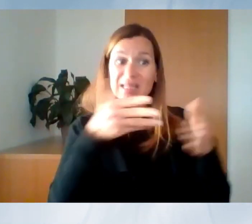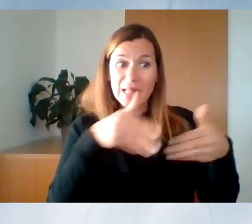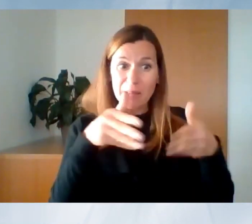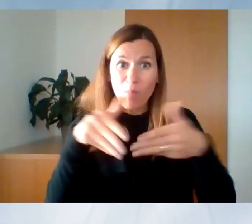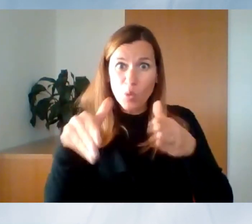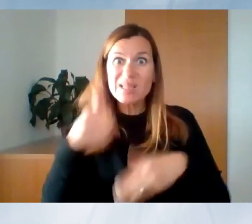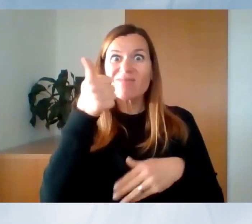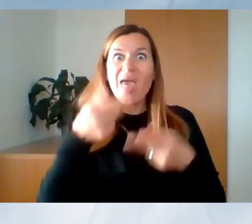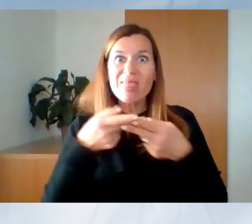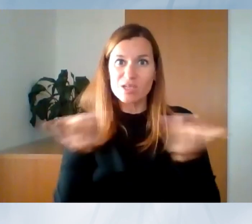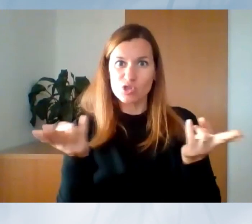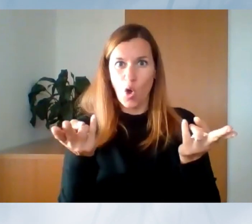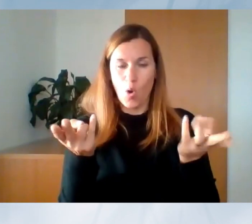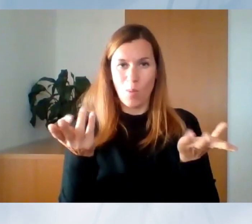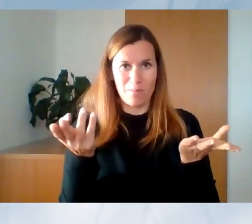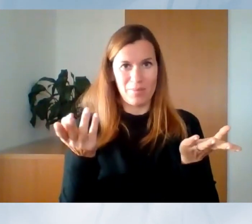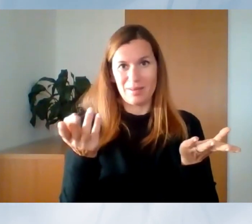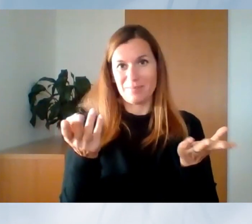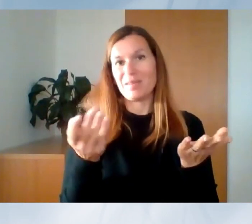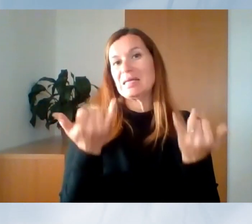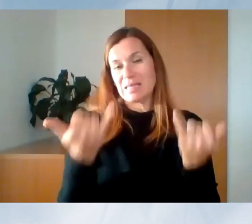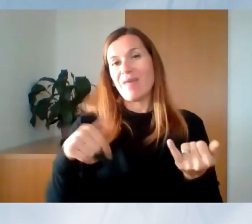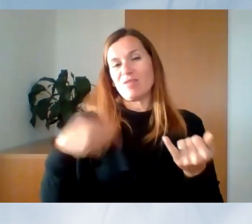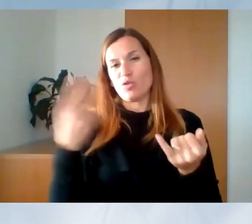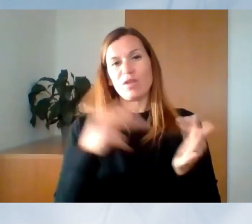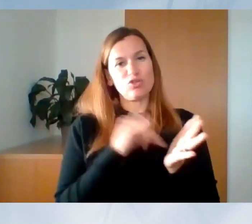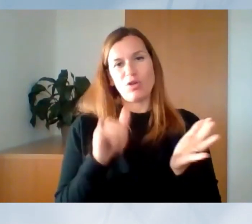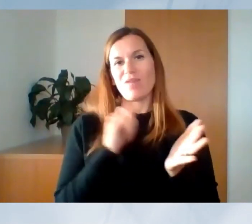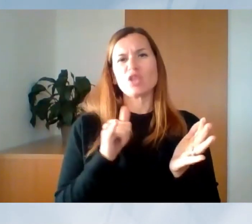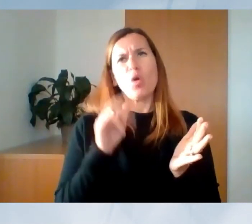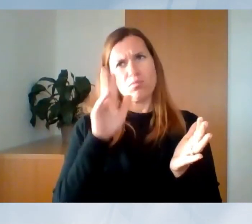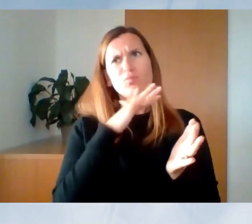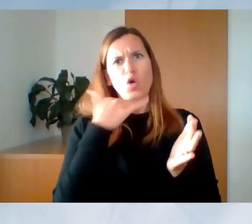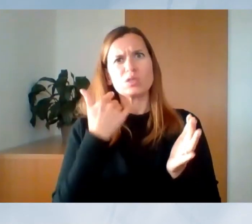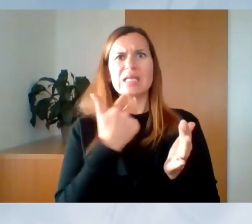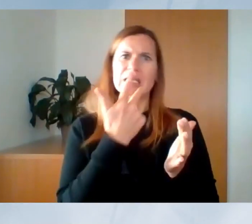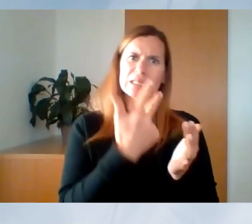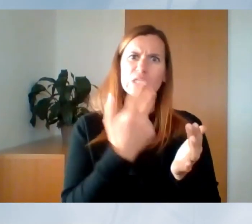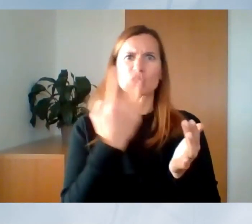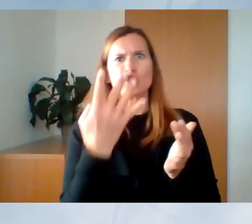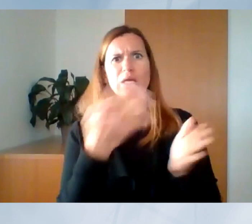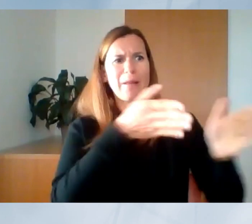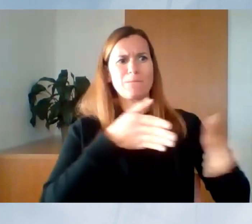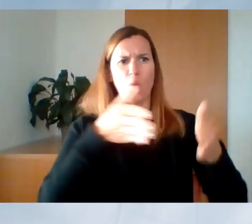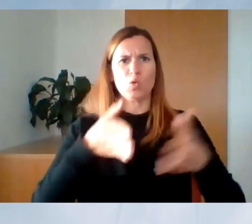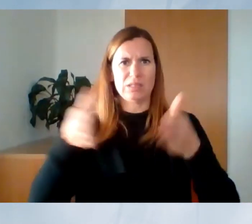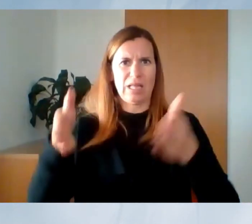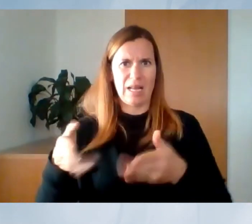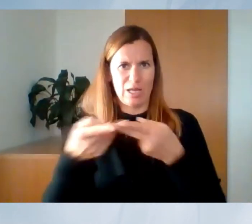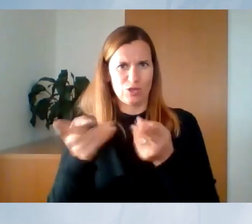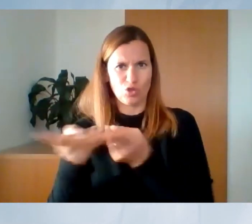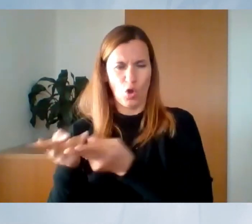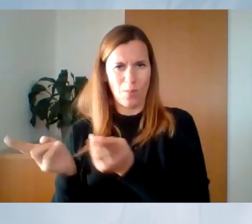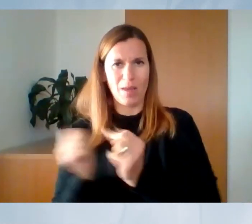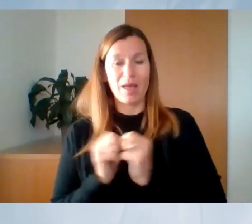so v Sloveniji še zmeraj 3, 4 posteljne sobe, še kar veliko, medtem ko cela Evropa, ki je